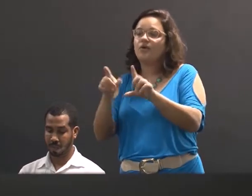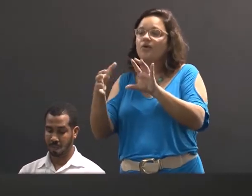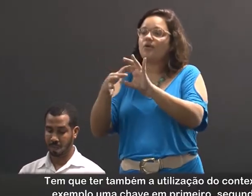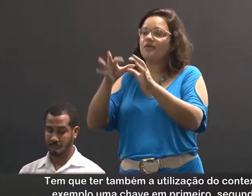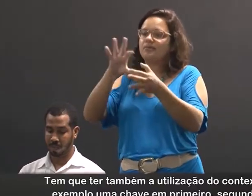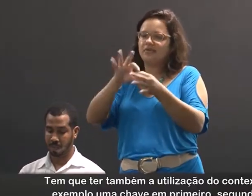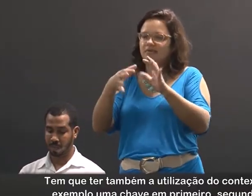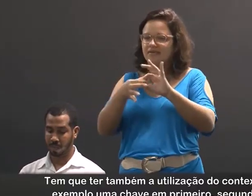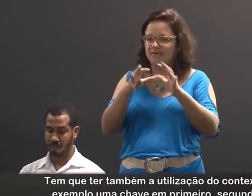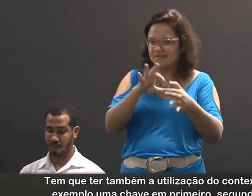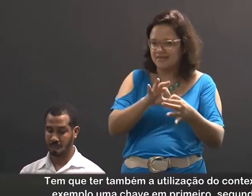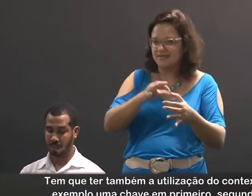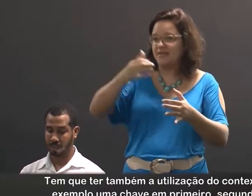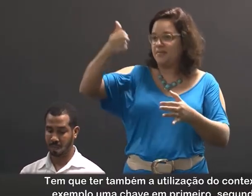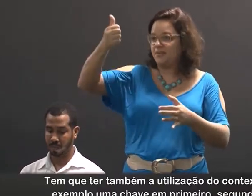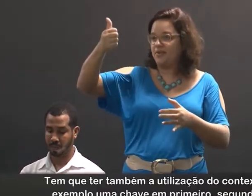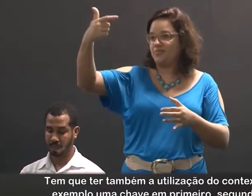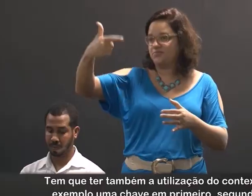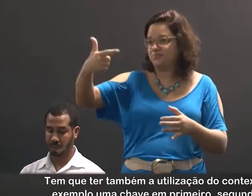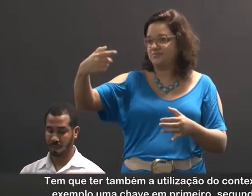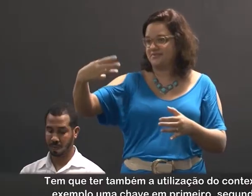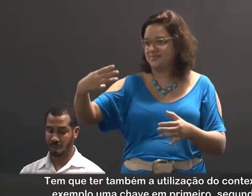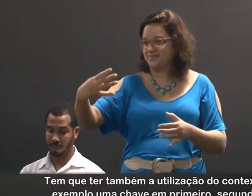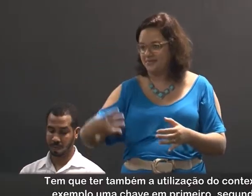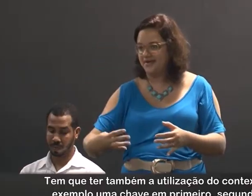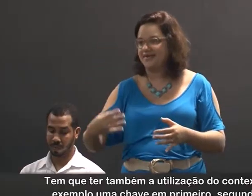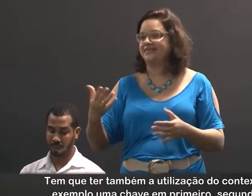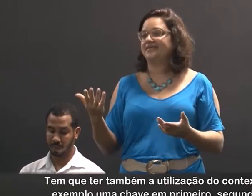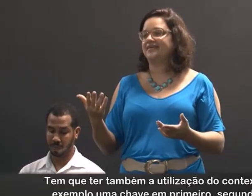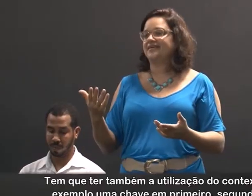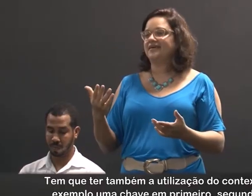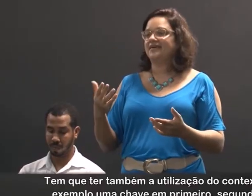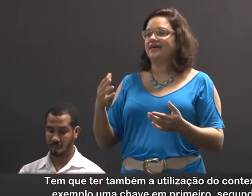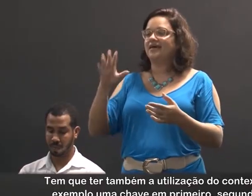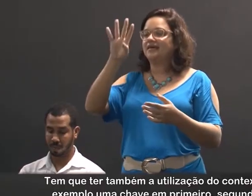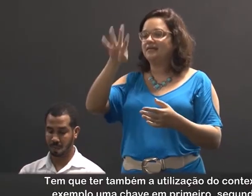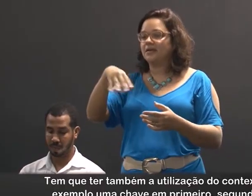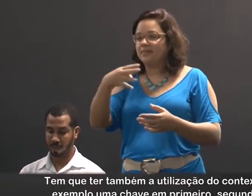Isso também tem que ter a utilização também do contexto, por exemplo, mostrando em primeiro, segundo.